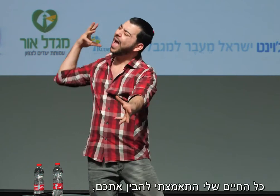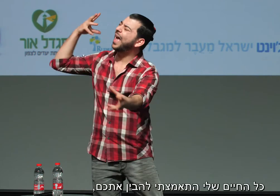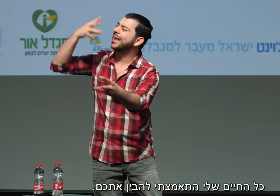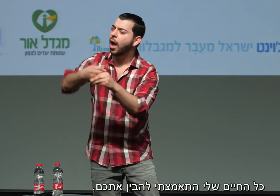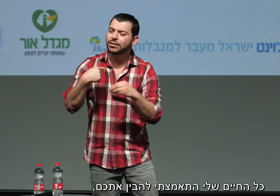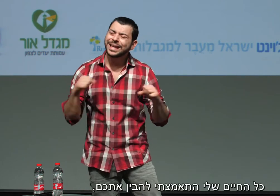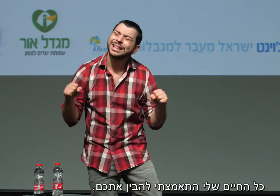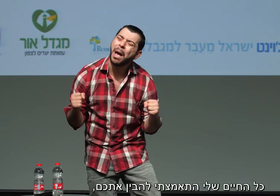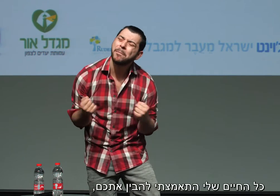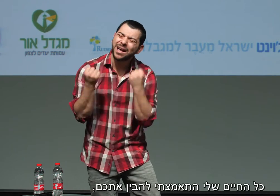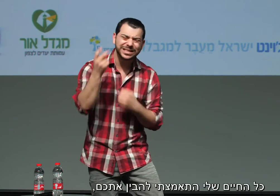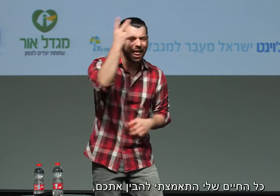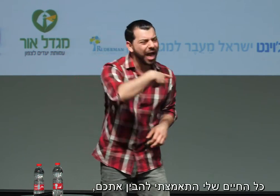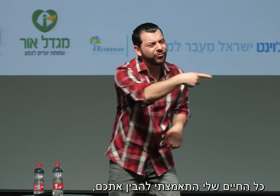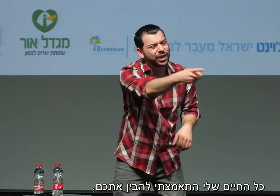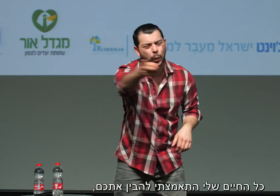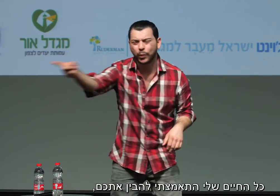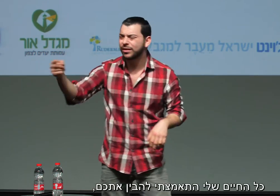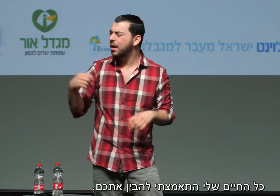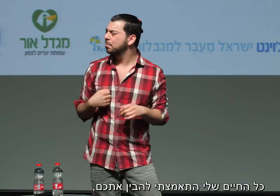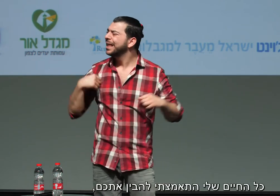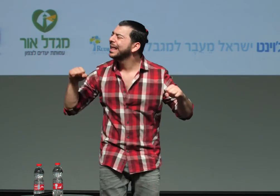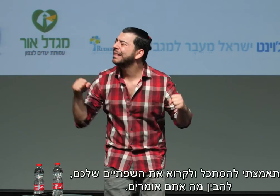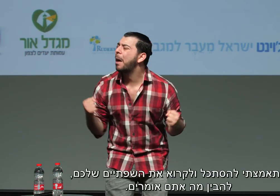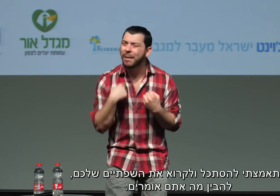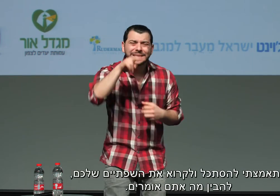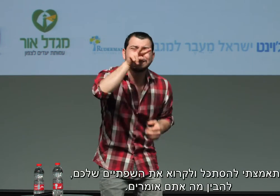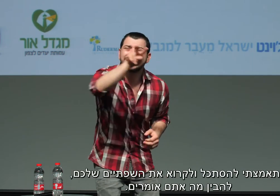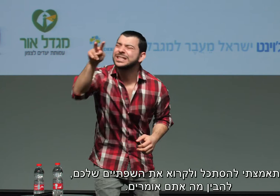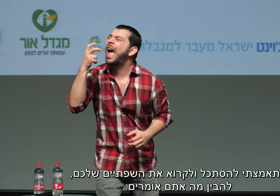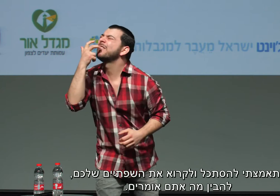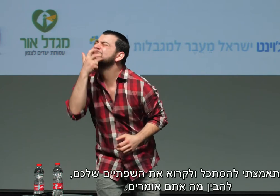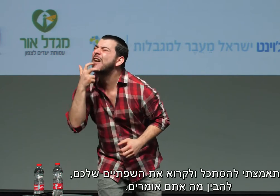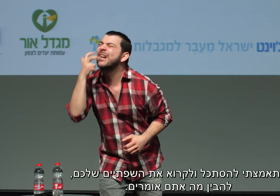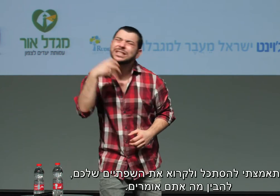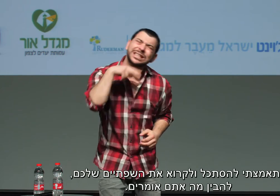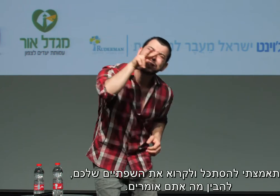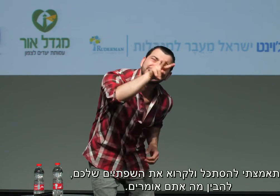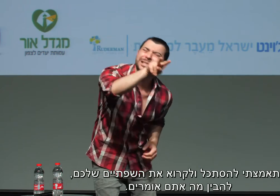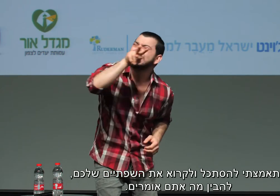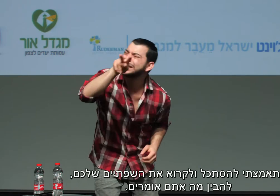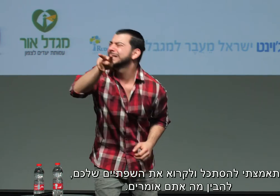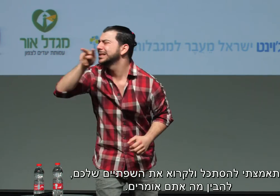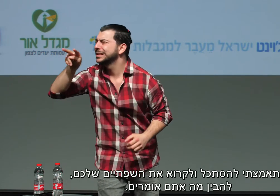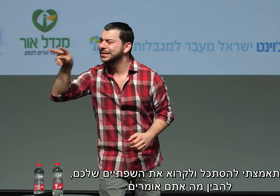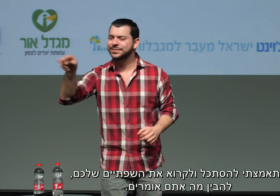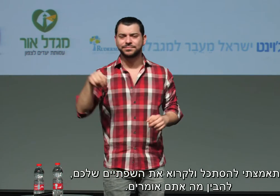כל החיים שלי התאמצתי להבין אתכם, התאמצתי להסתכל ולקרוא את השפתיים שלכם, להבין מה אתם